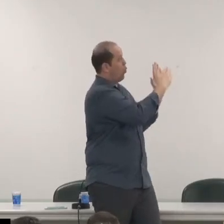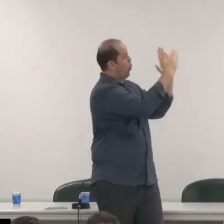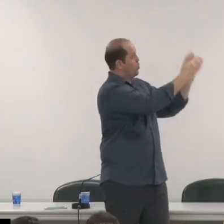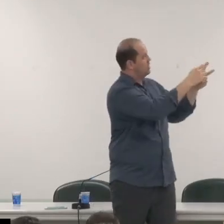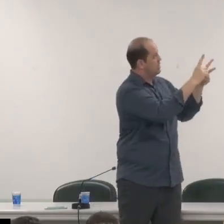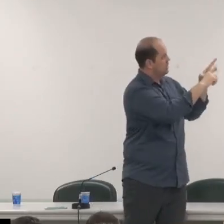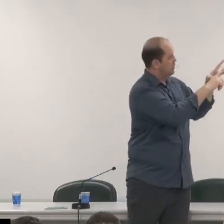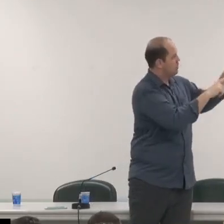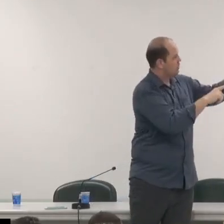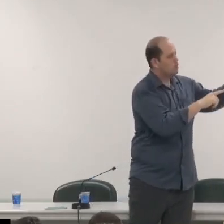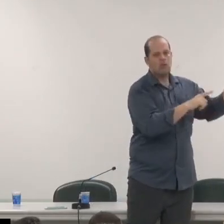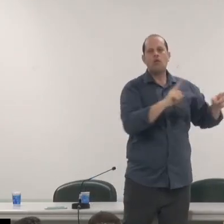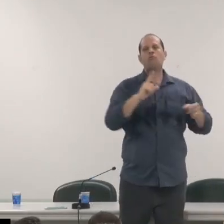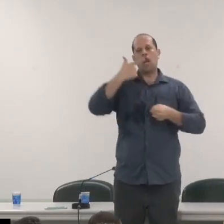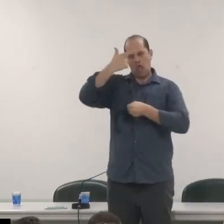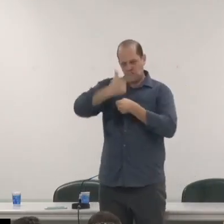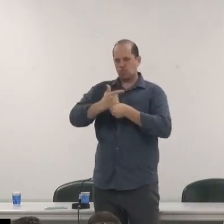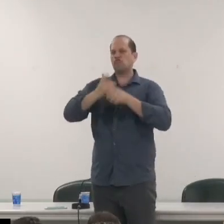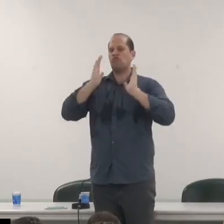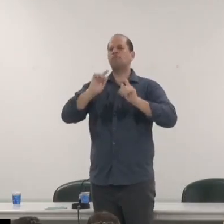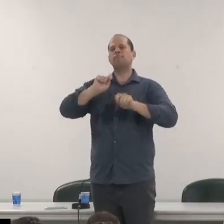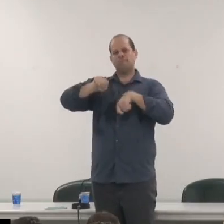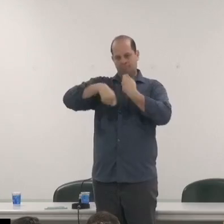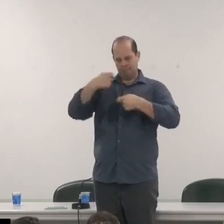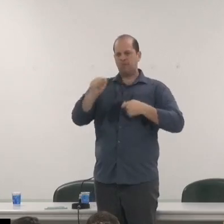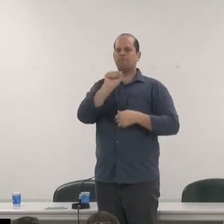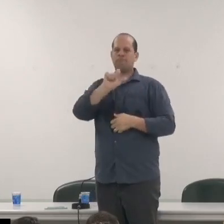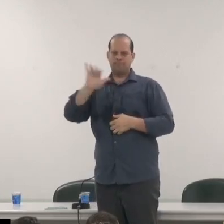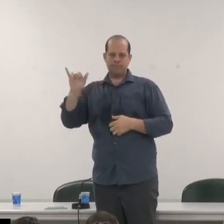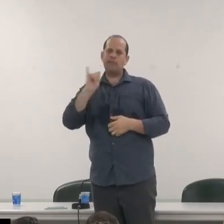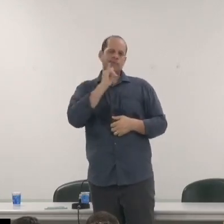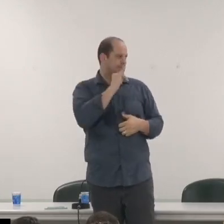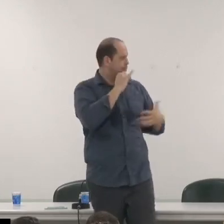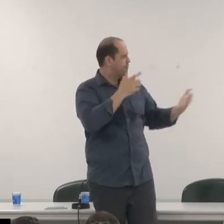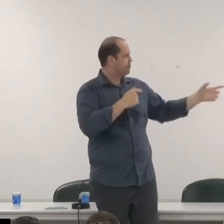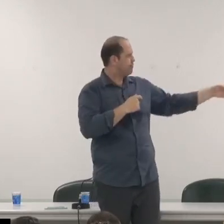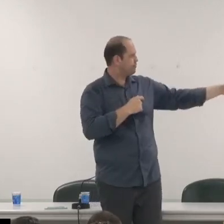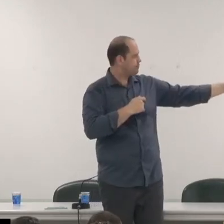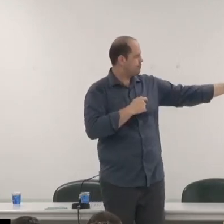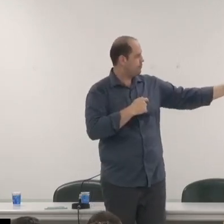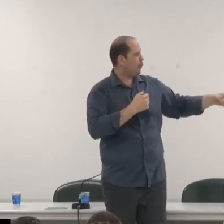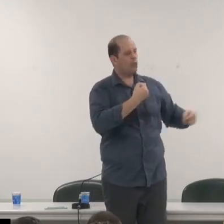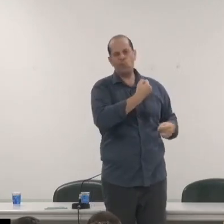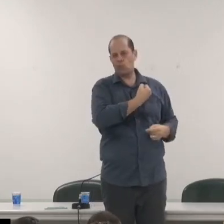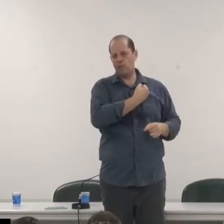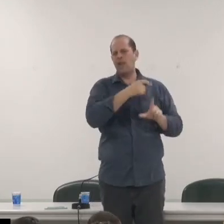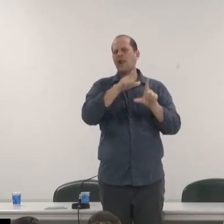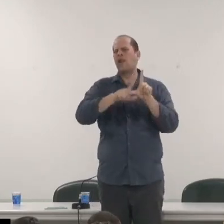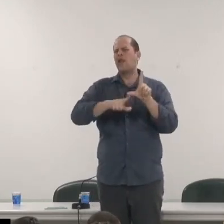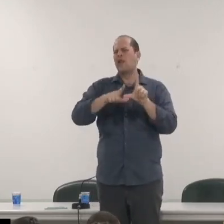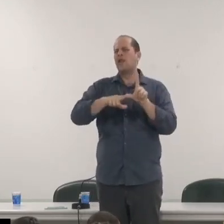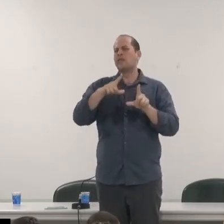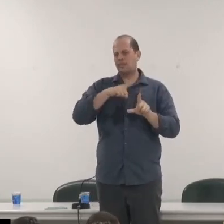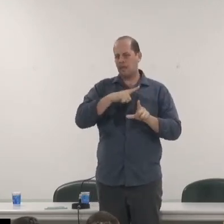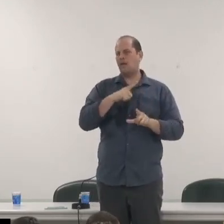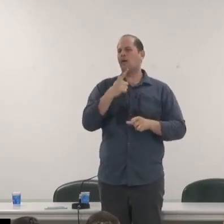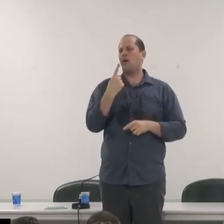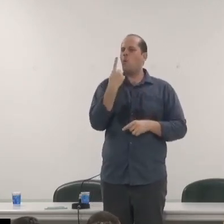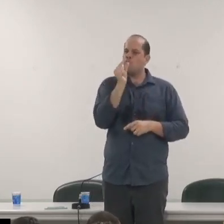por exemplo. Existe outra categoria que eu vou chamar de soletração lexicalizada, que são soletrações que já estão incorporadas